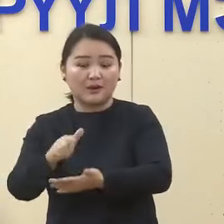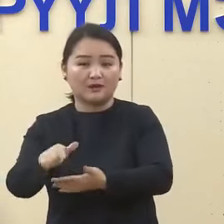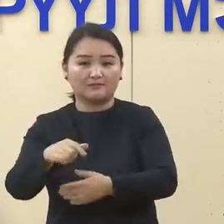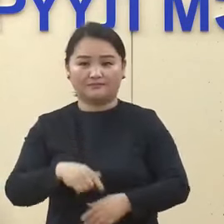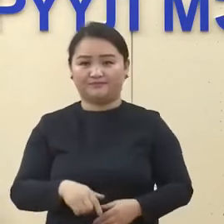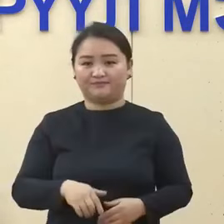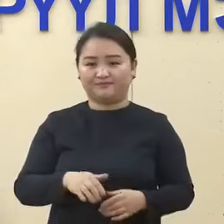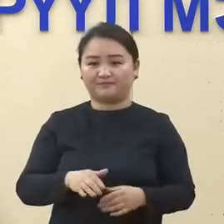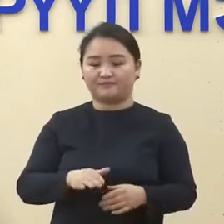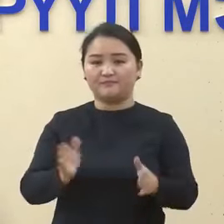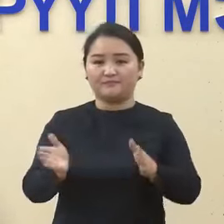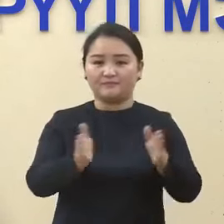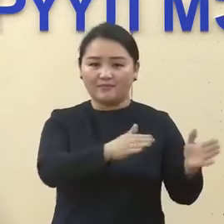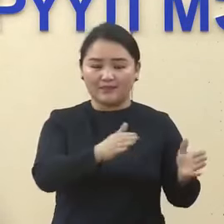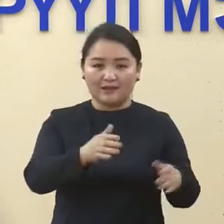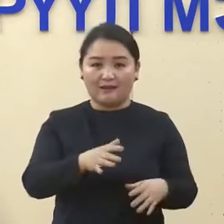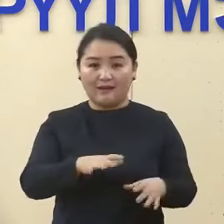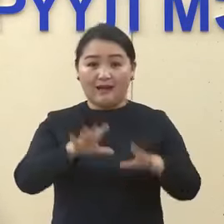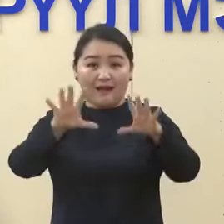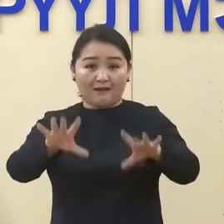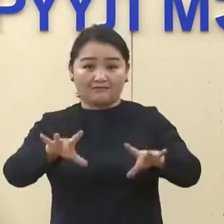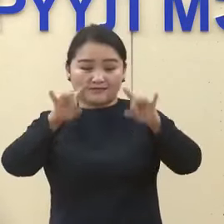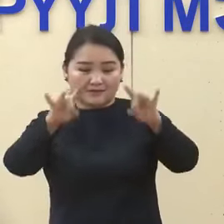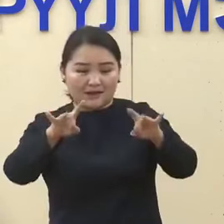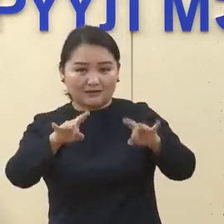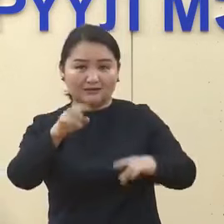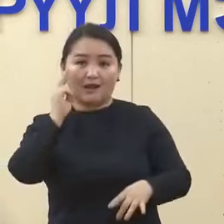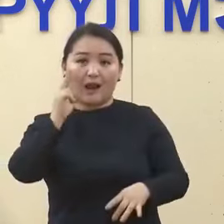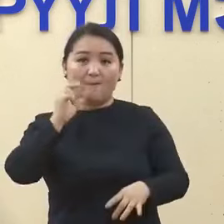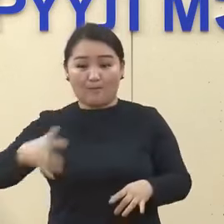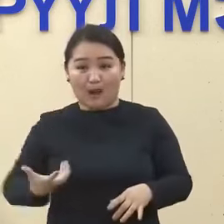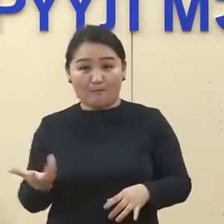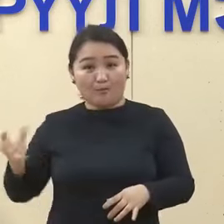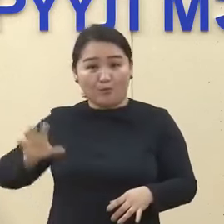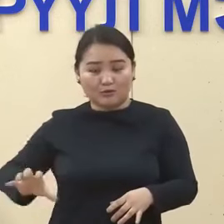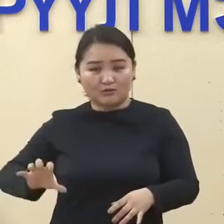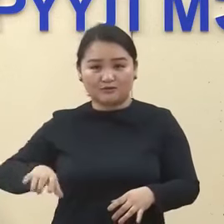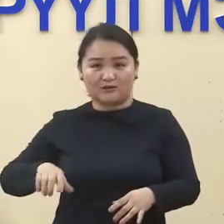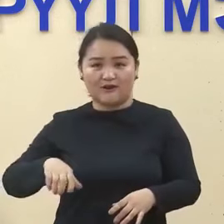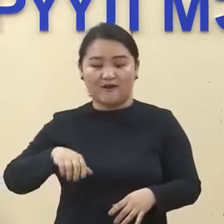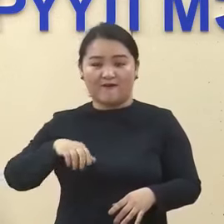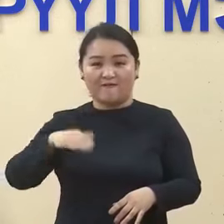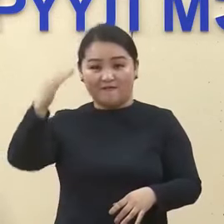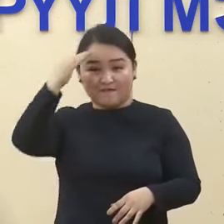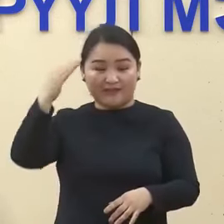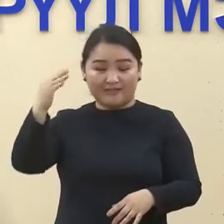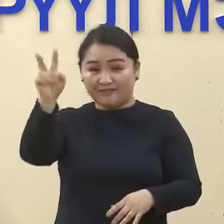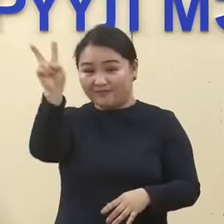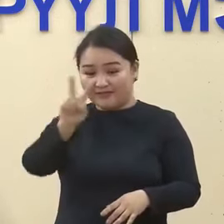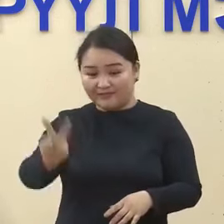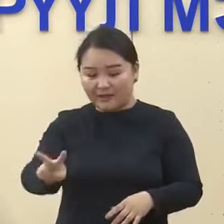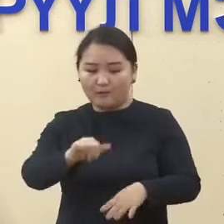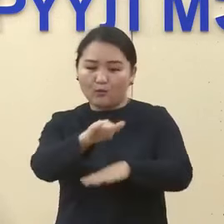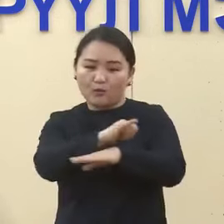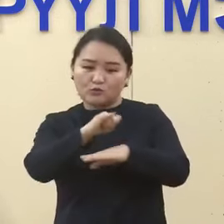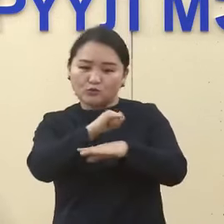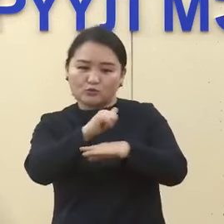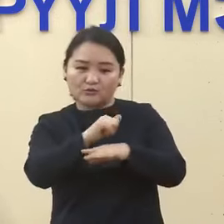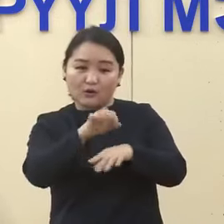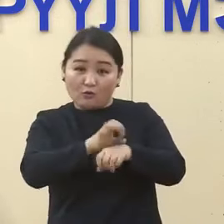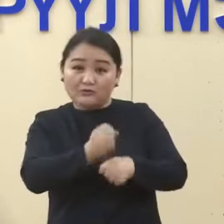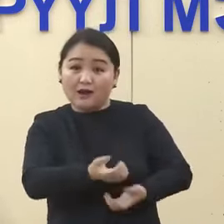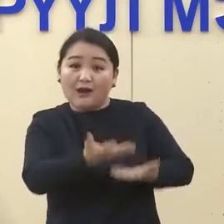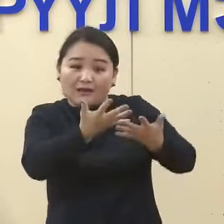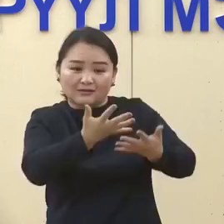Брюней, Камбож, Сингапур, Вьетнам улсуудад халдвар нэмэгдчихээ н их их хувь нь зөөвөрлөгдсөн тохиолдол байна.